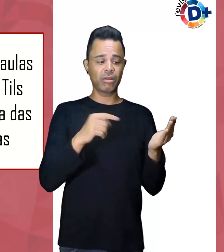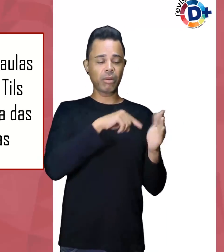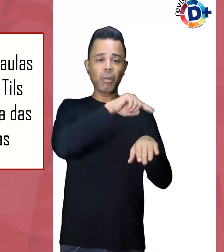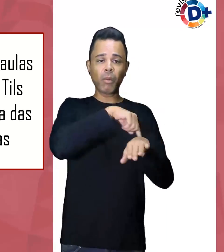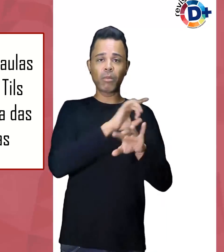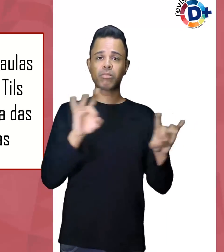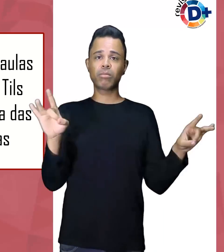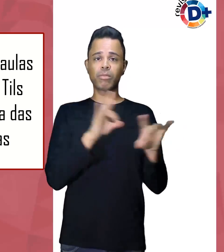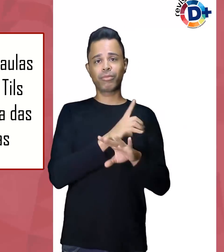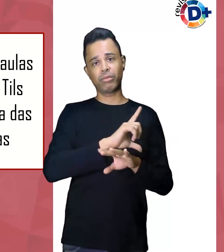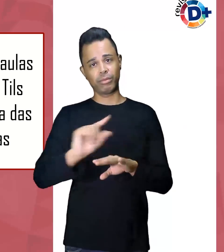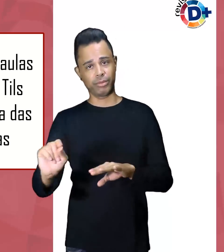horária.